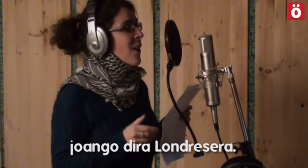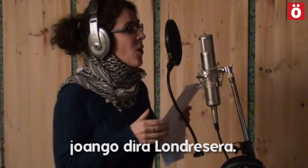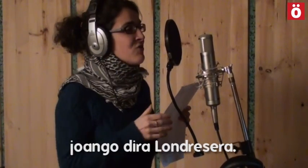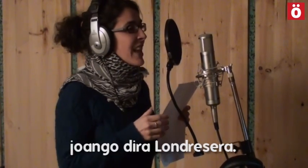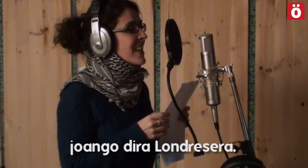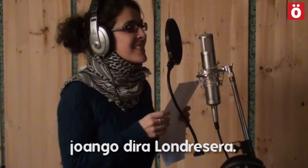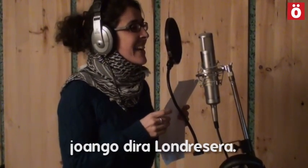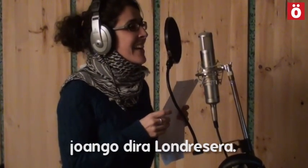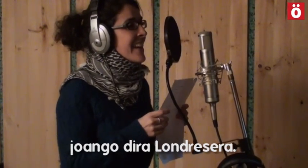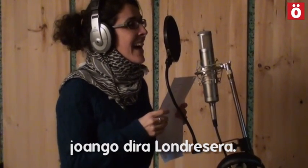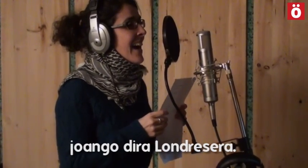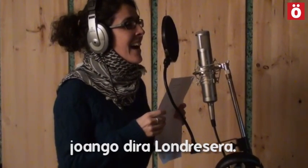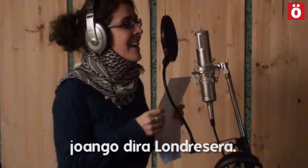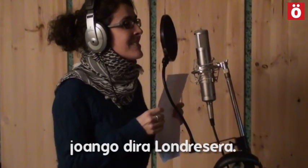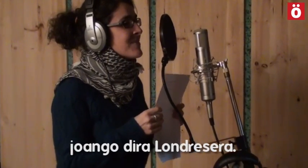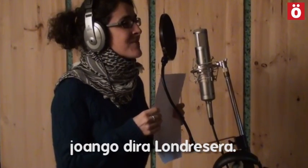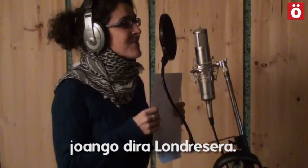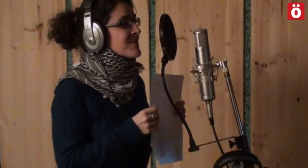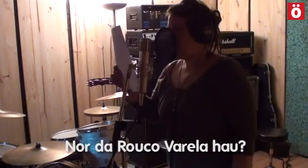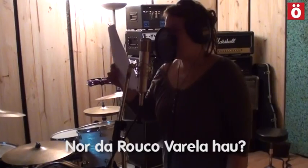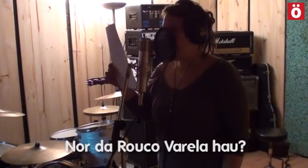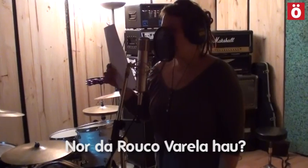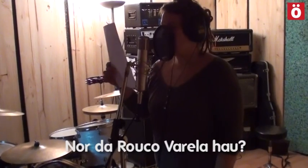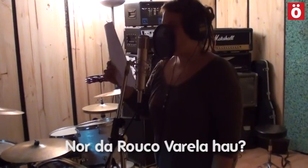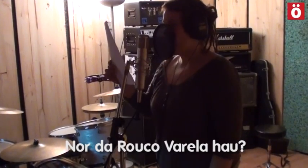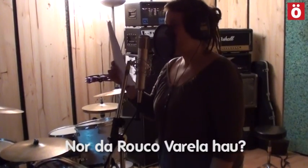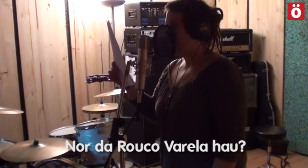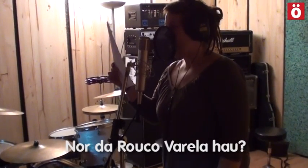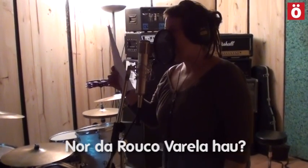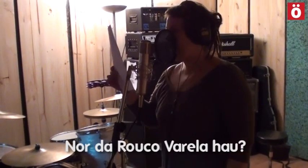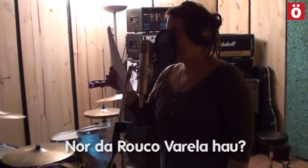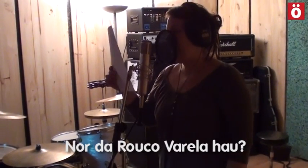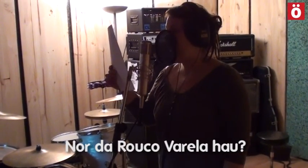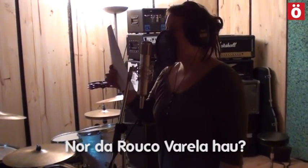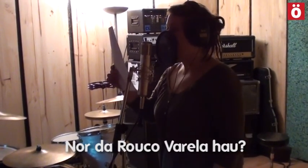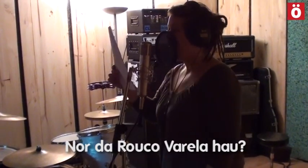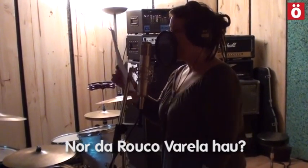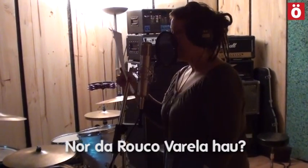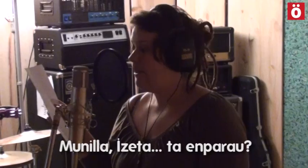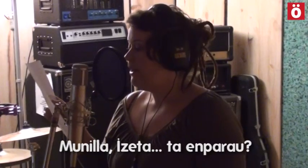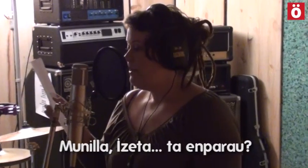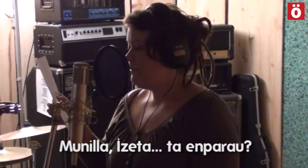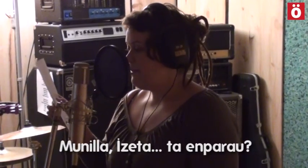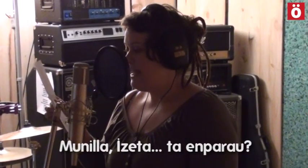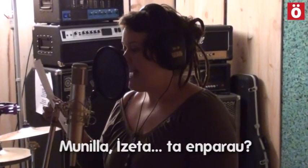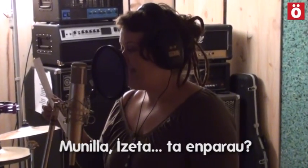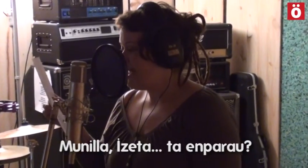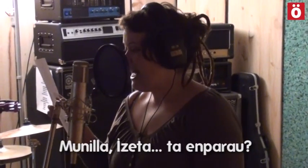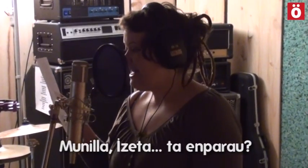londrezera Nordaroko barelaau, munillez eta